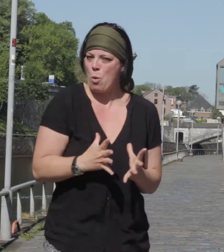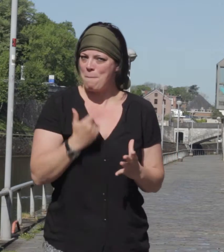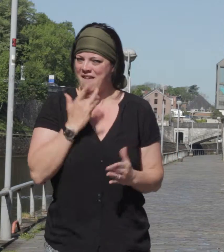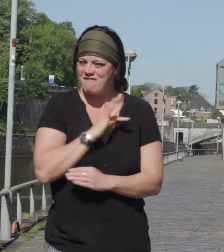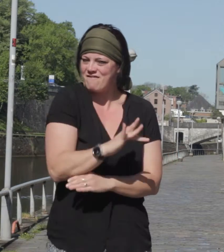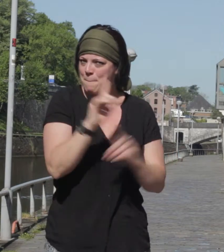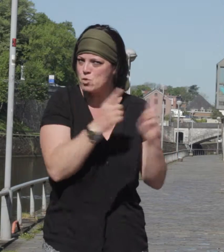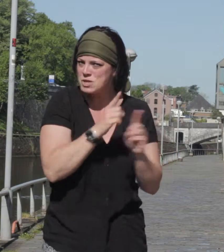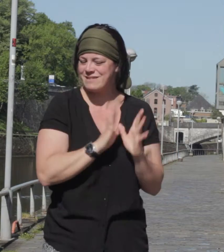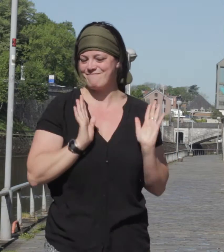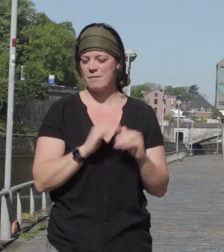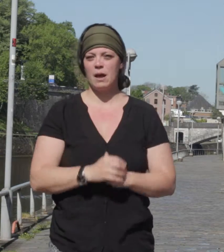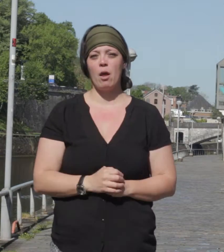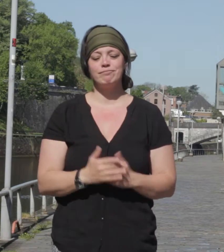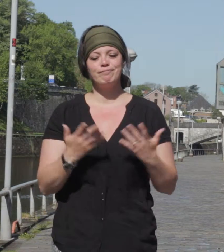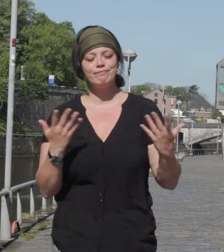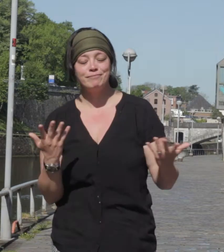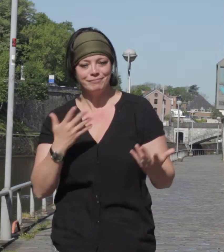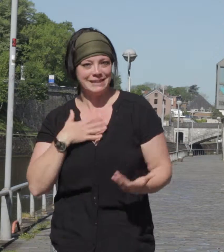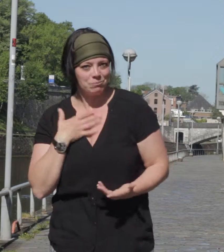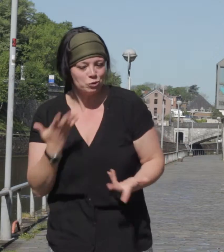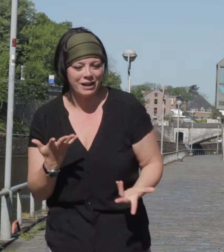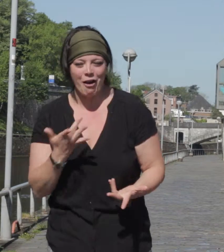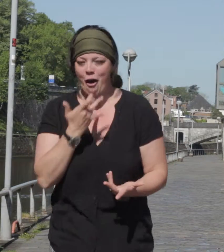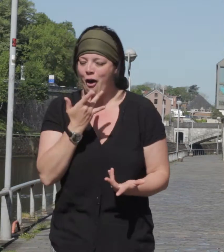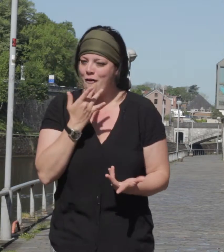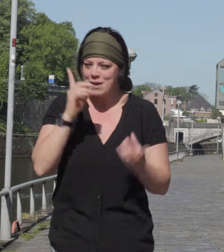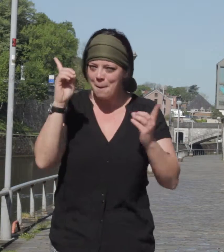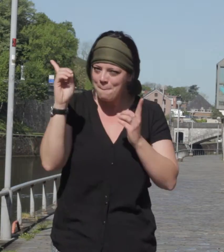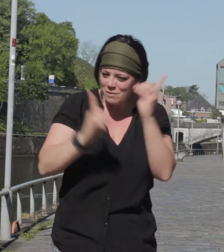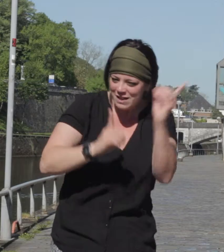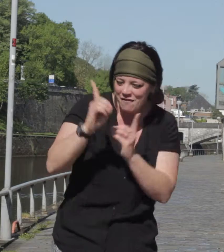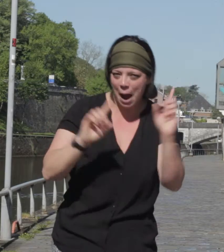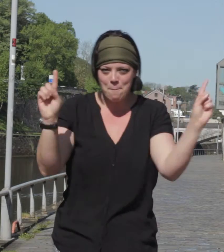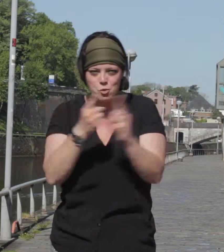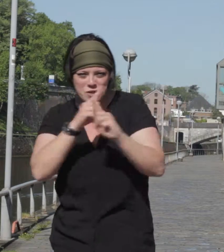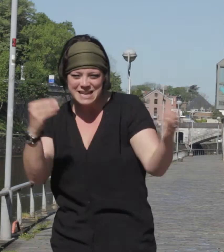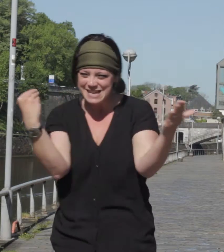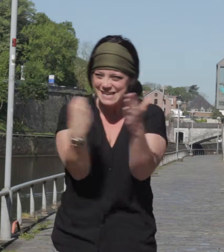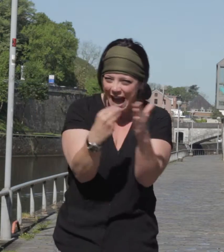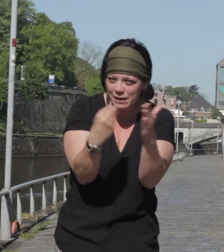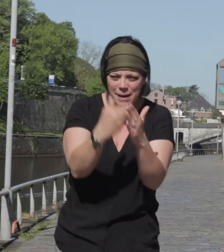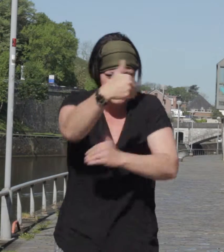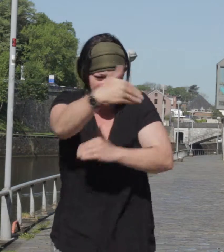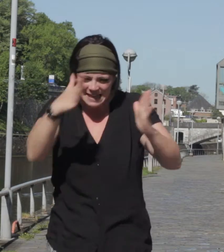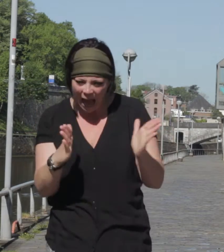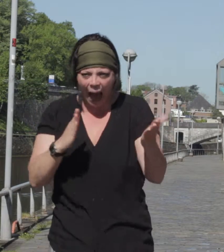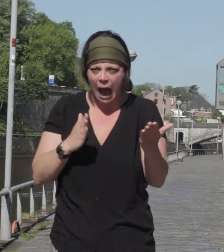pas. C'est dans cette optique que nous souhaitons leur dédier un événement musical de qualité dans un cadre adapté et accessible au maximum.